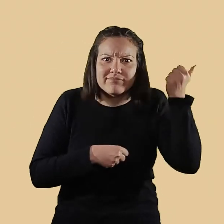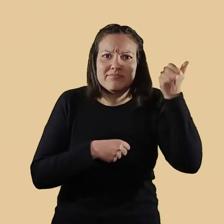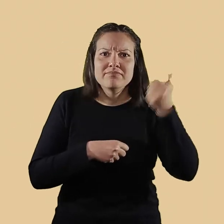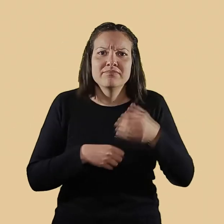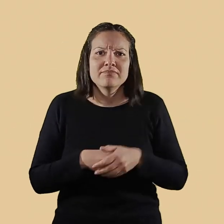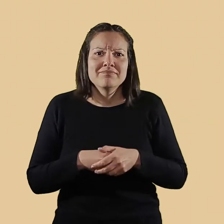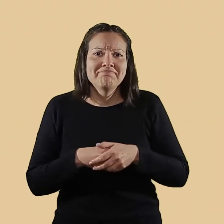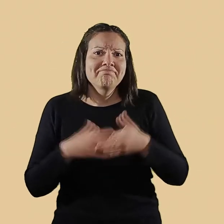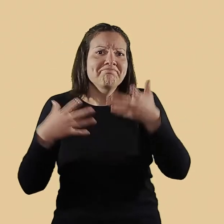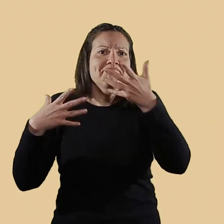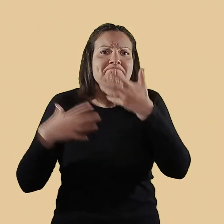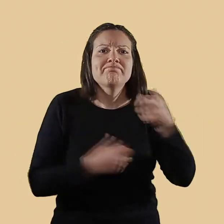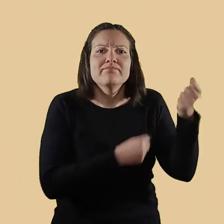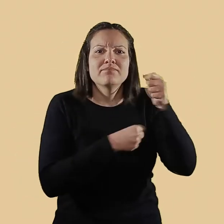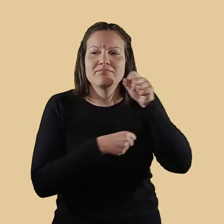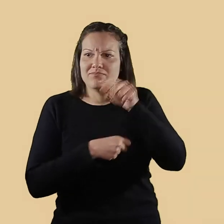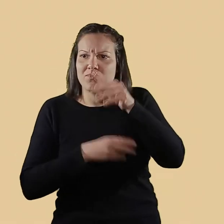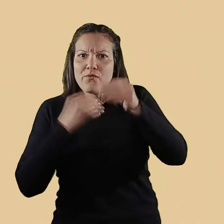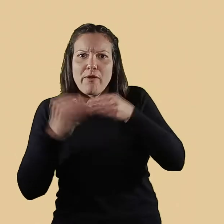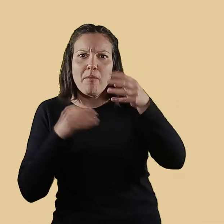Y se los llevaron delante de sus familias.